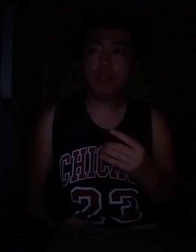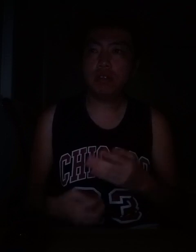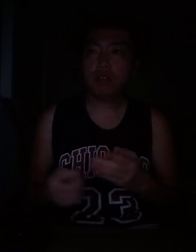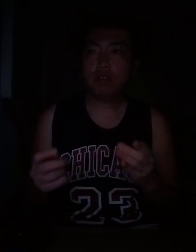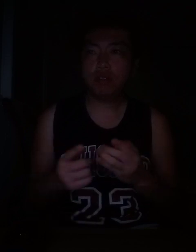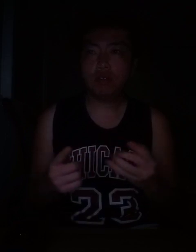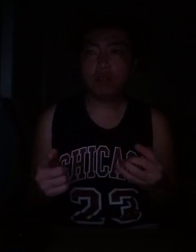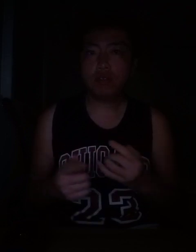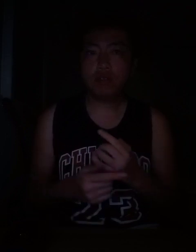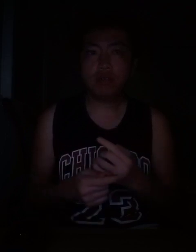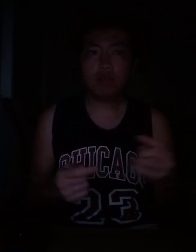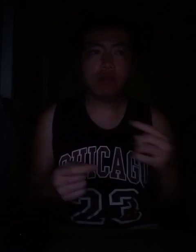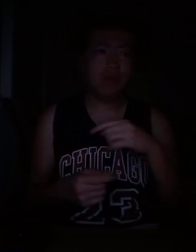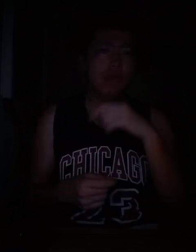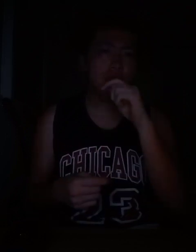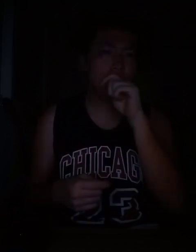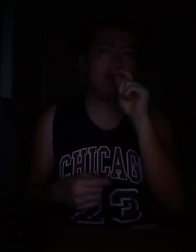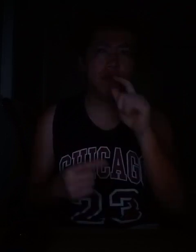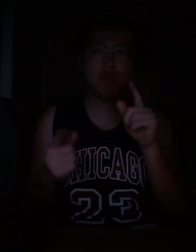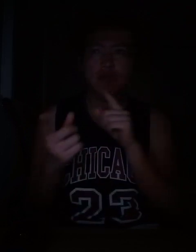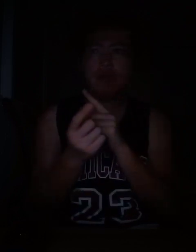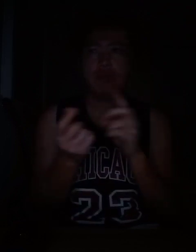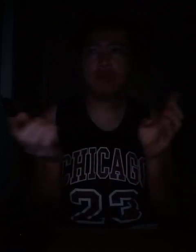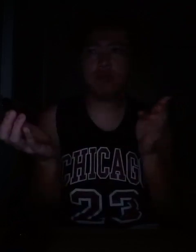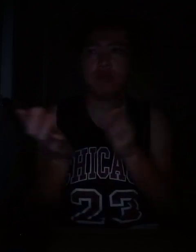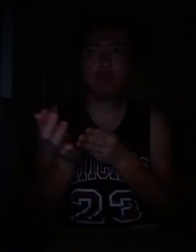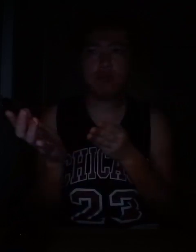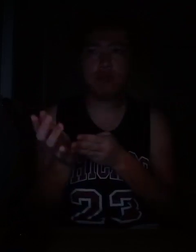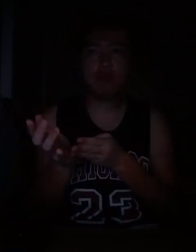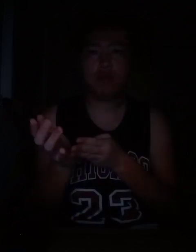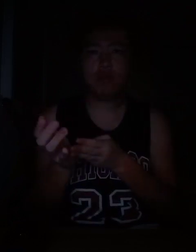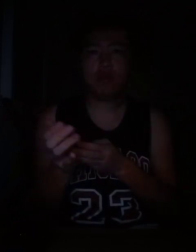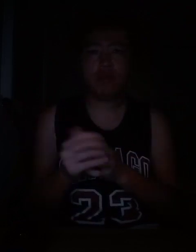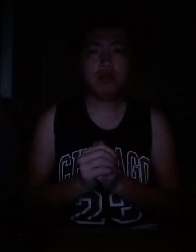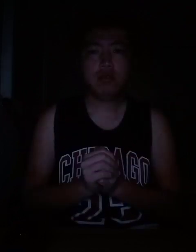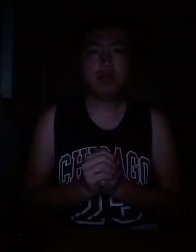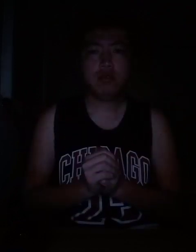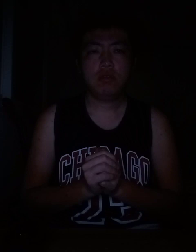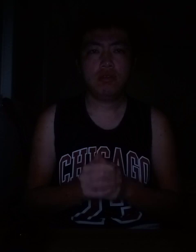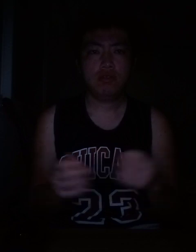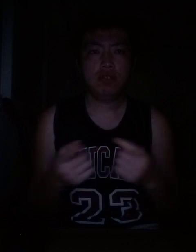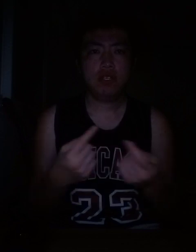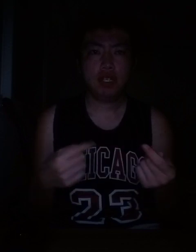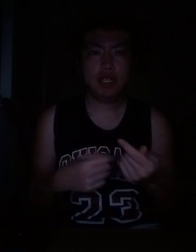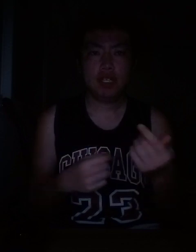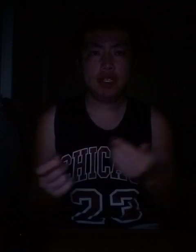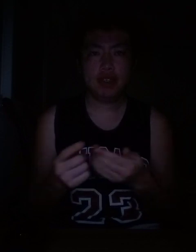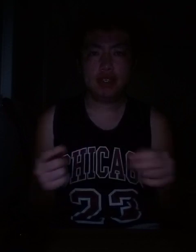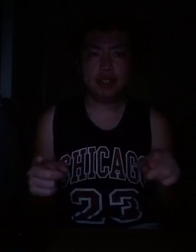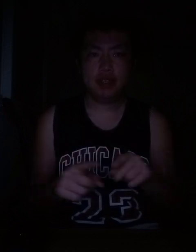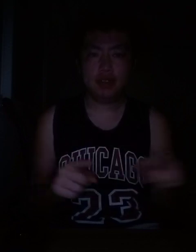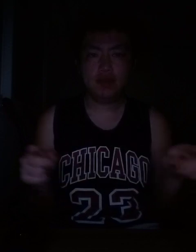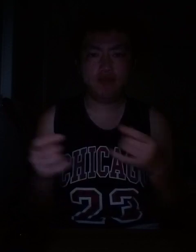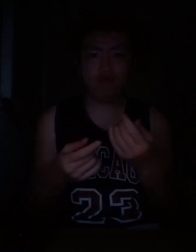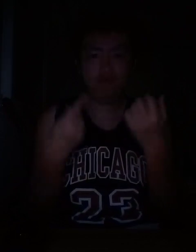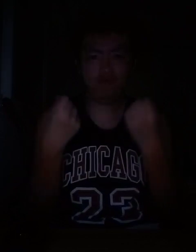프로틴. 켈로그 다크초코 프로틴 딜라이트. 우리 내일 아침도 같이 충전해요.